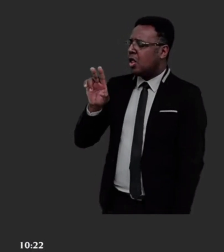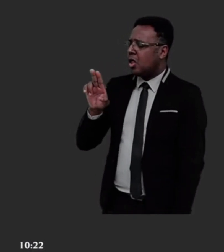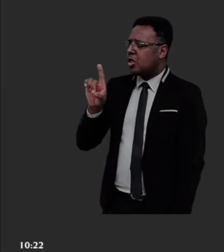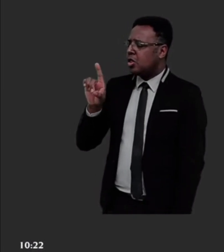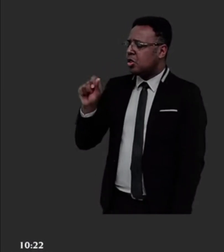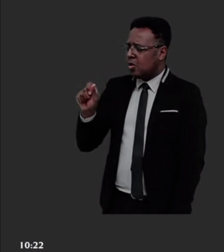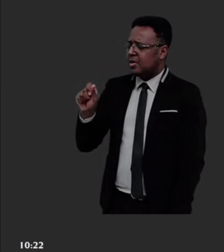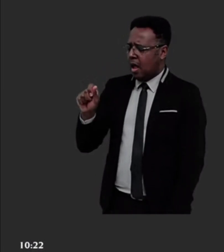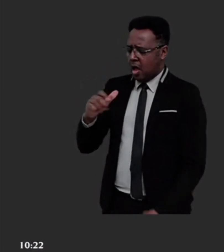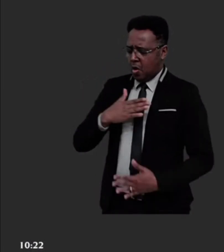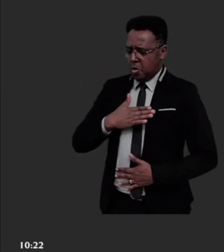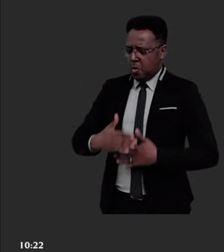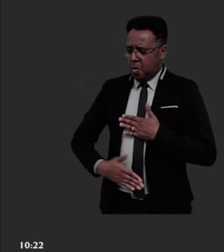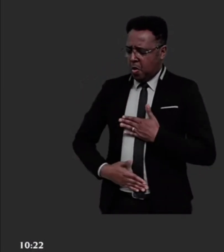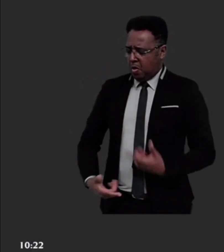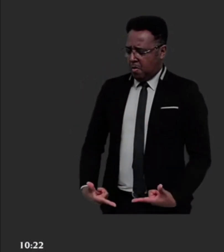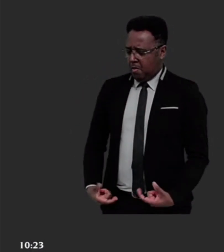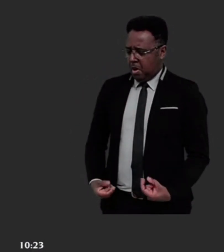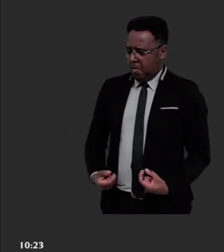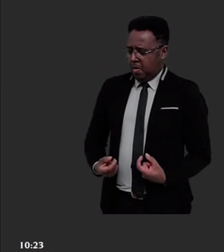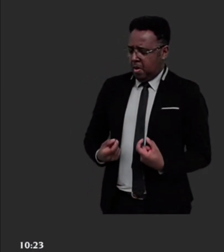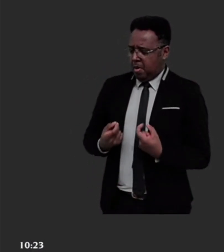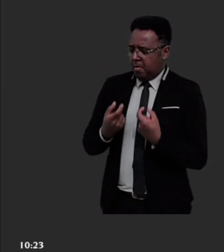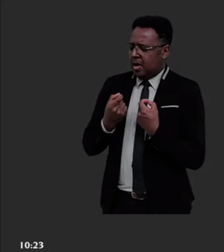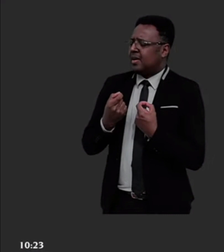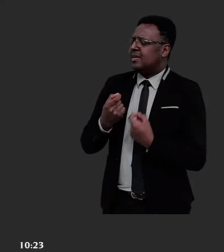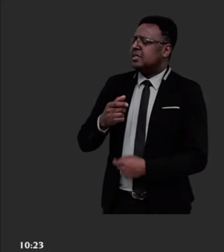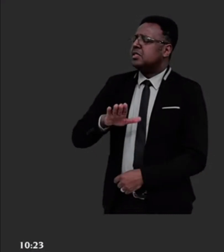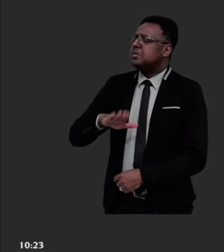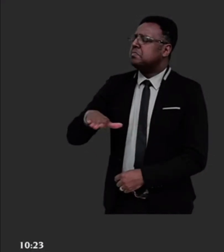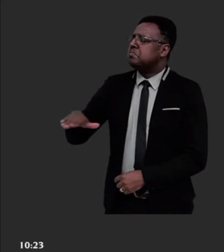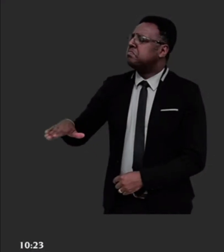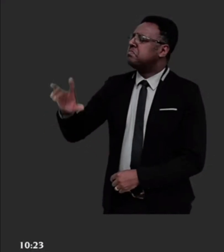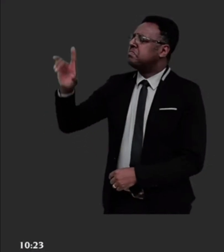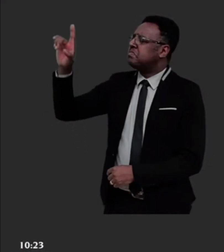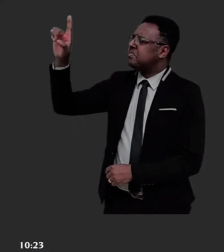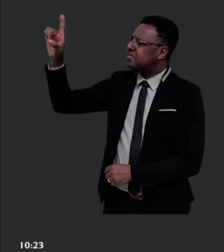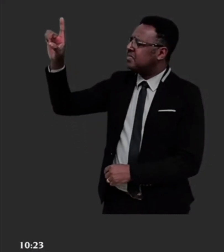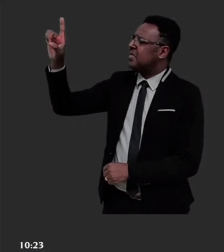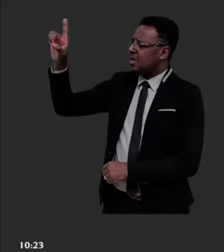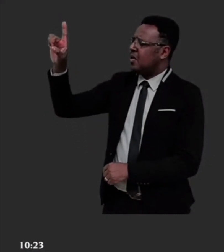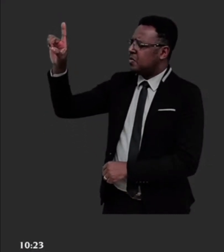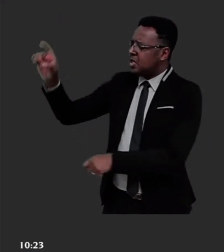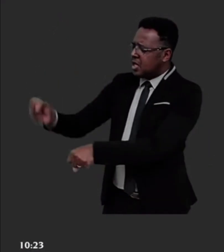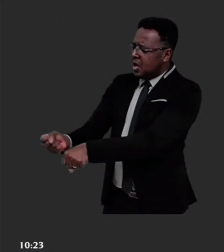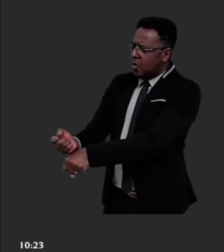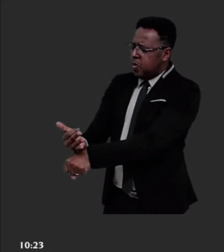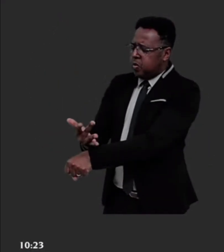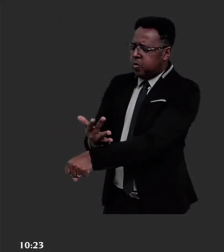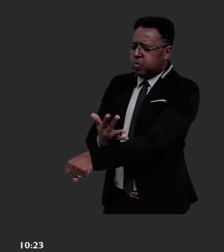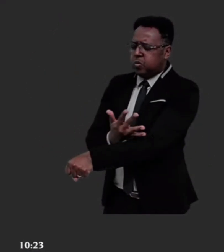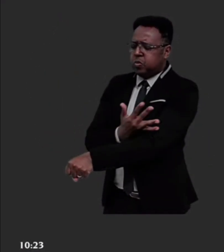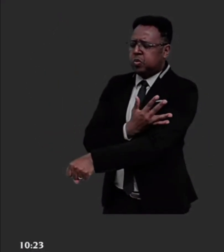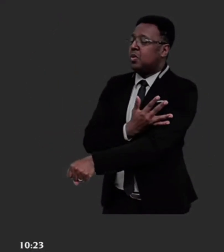seu corpinho, Senhor, aleluia, visita essas crianças, pelo amor do teu nome, Senhor, visita a